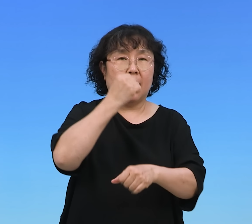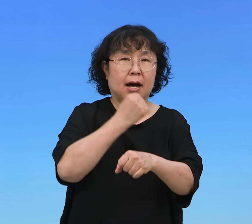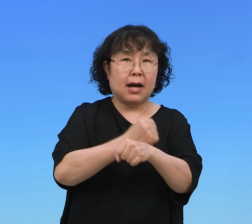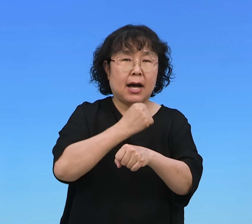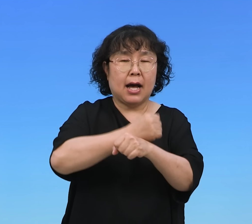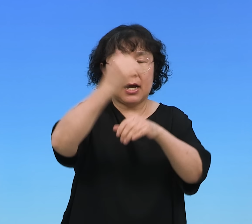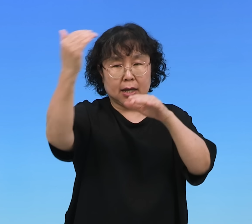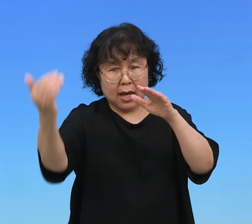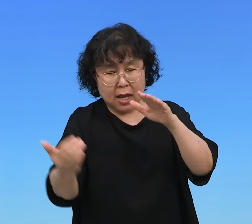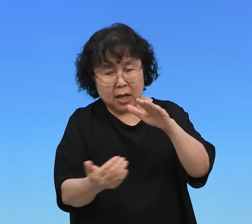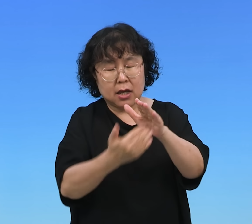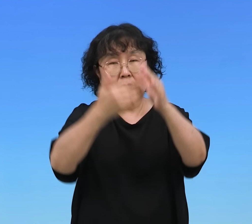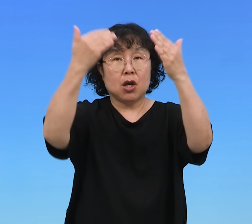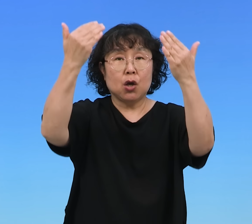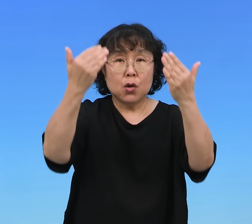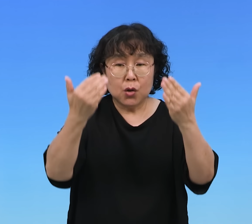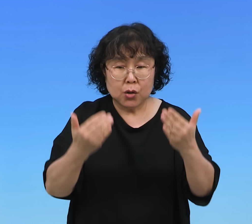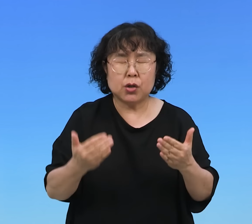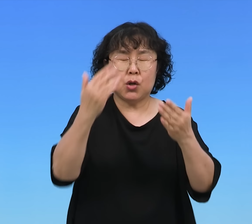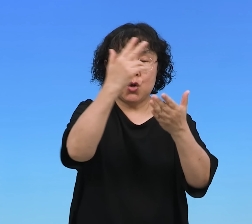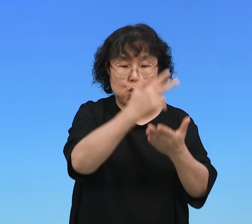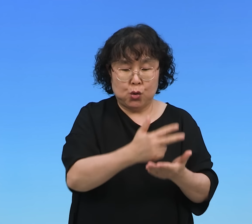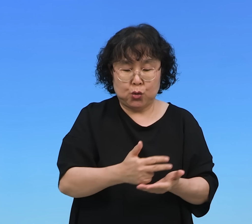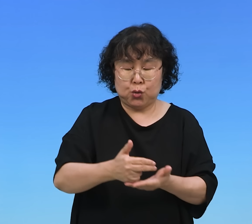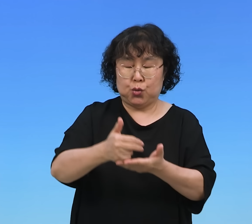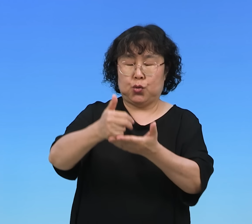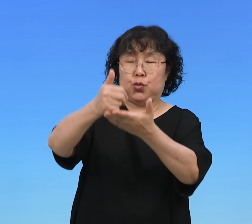하실 주님께